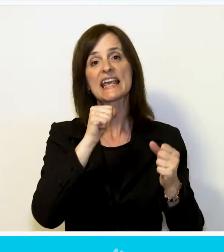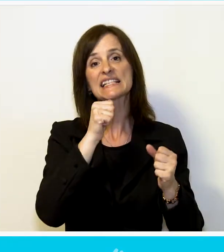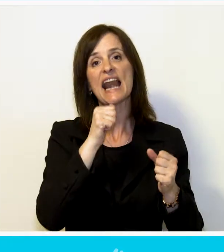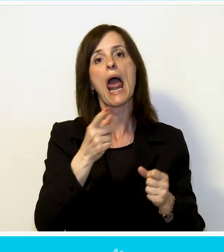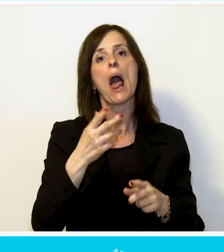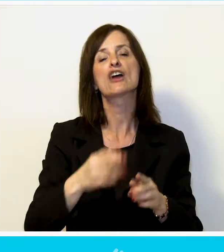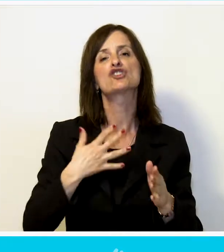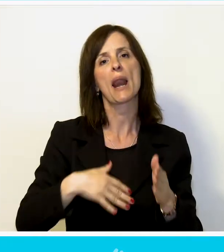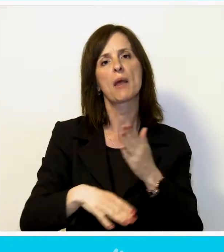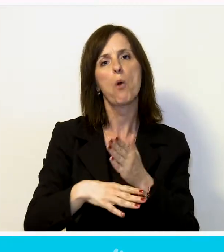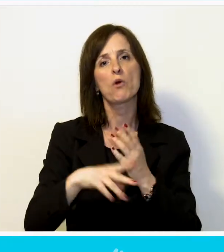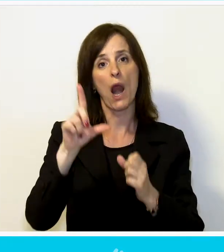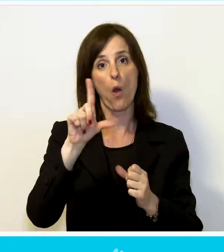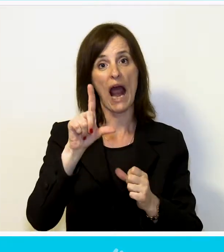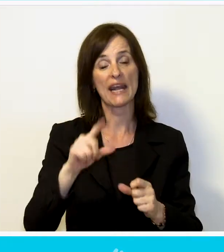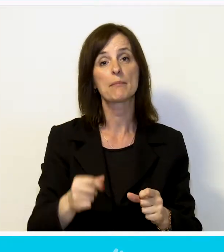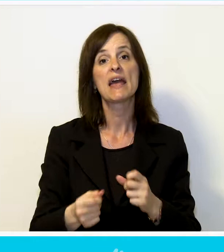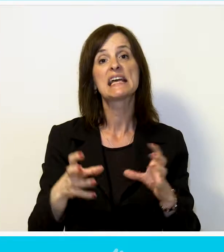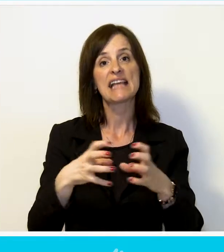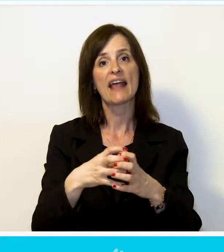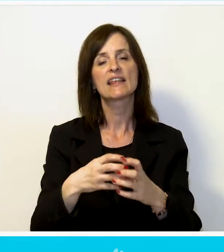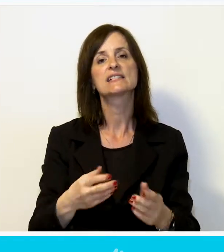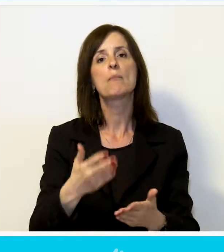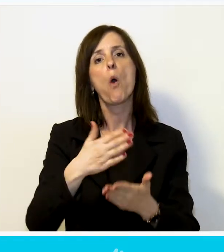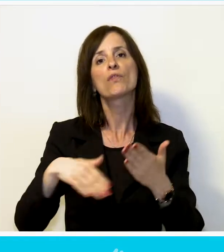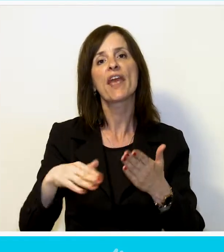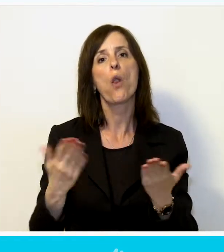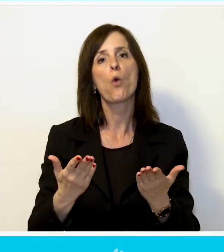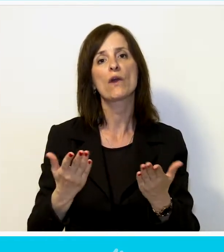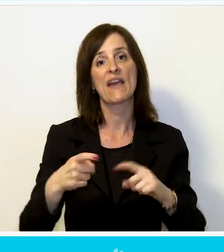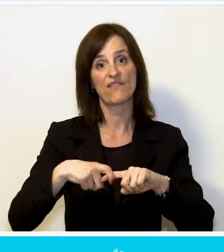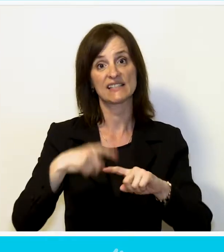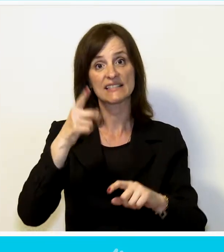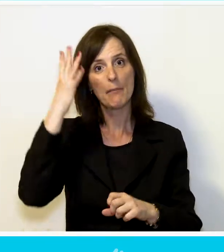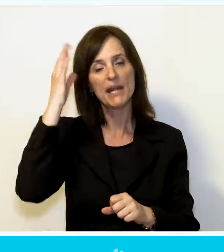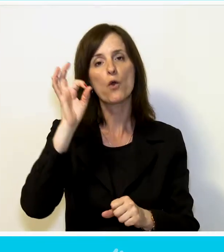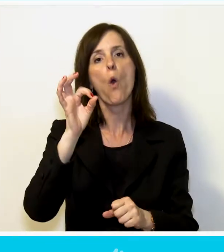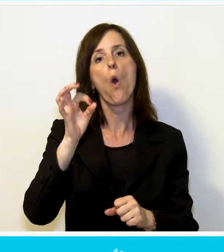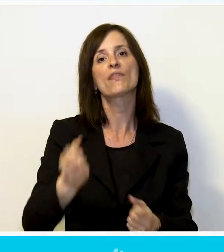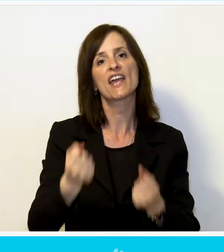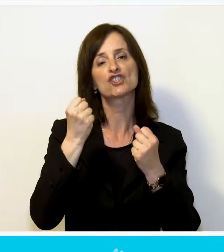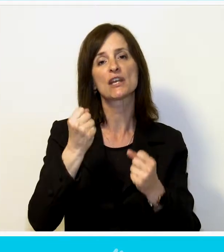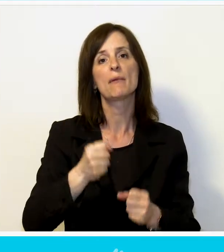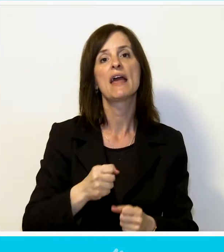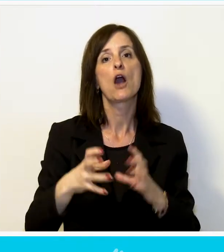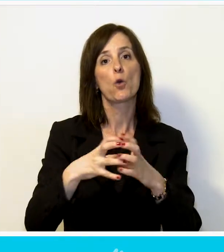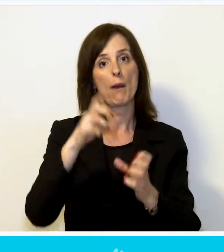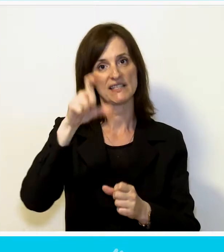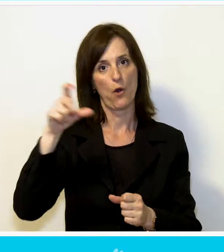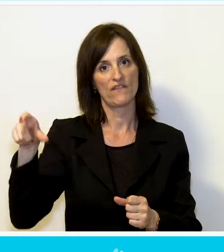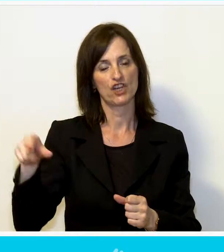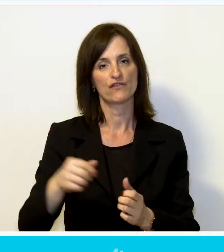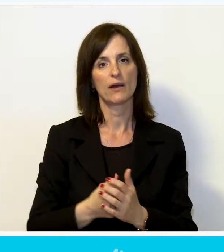da pomogne lokalnim zajednicama, naročito u delu koji se odnosi na brigu o ranjivim grupama stanovništva.